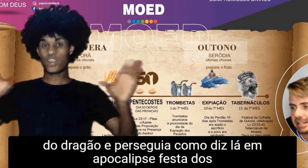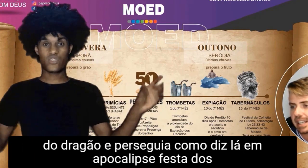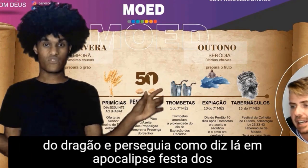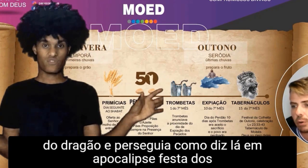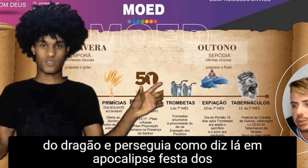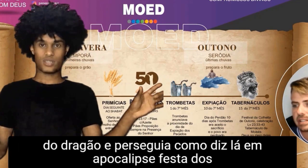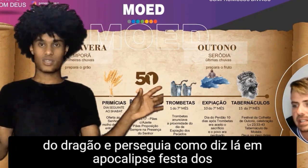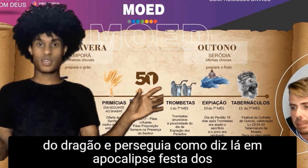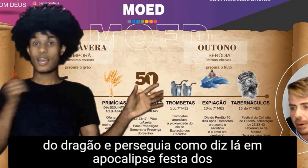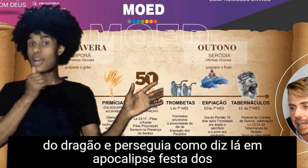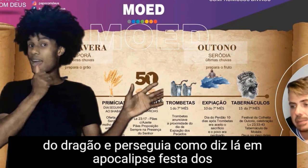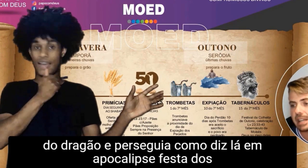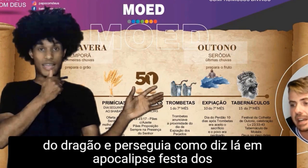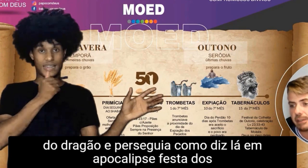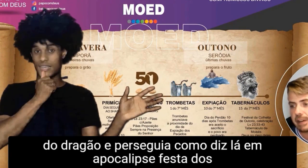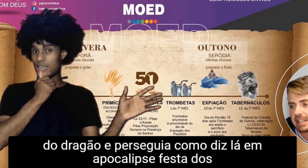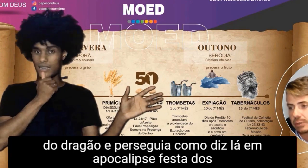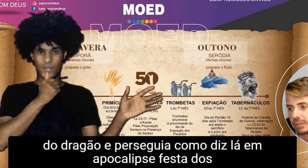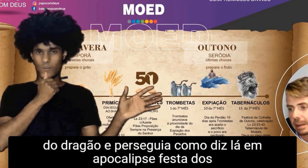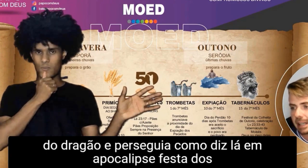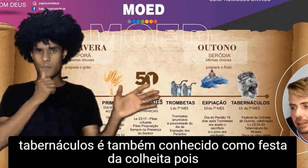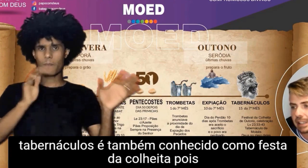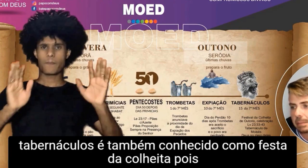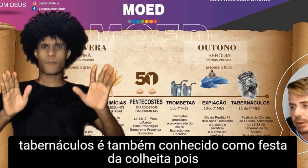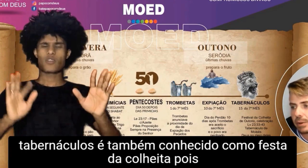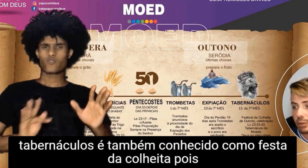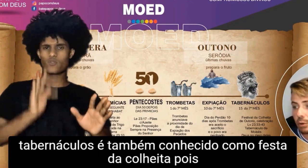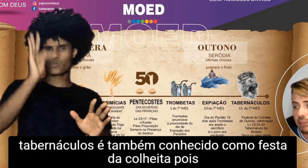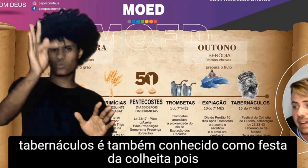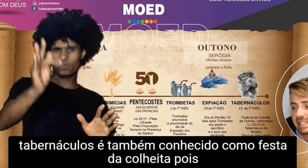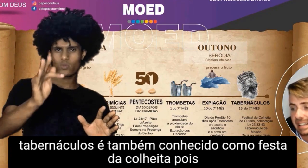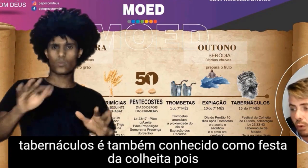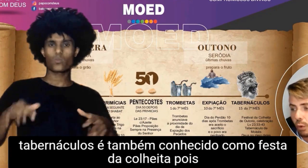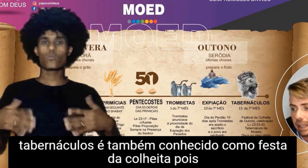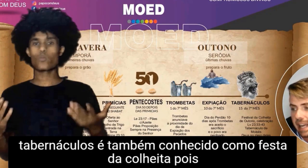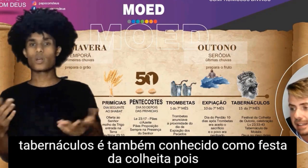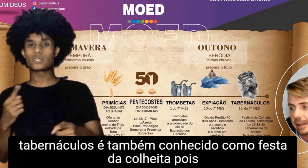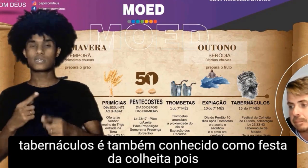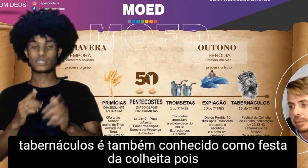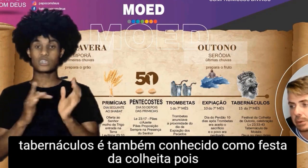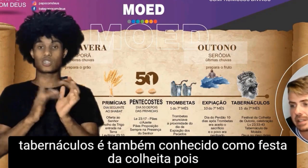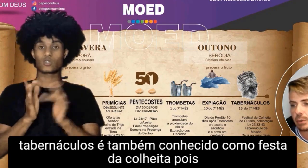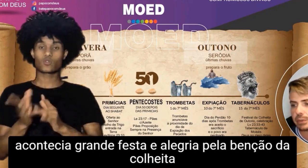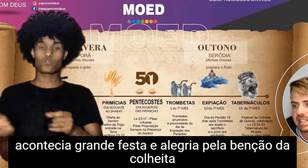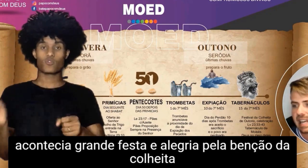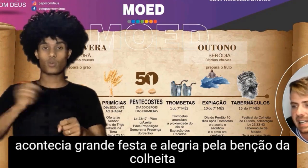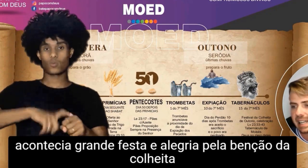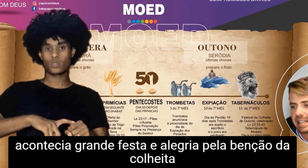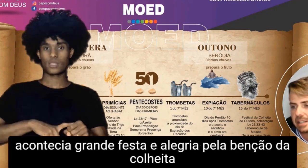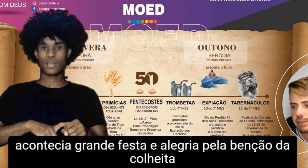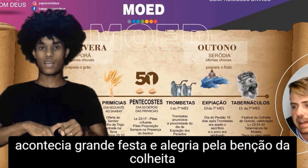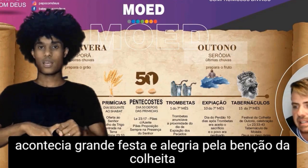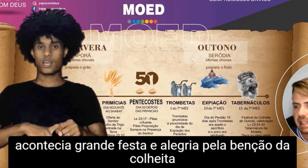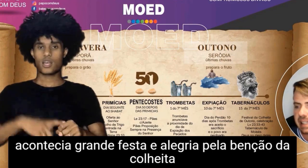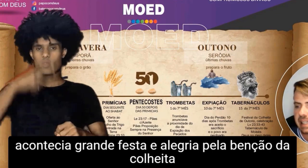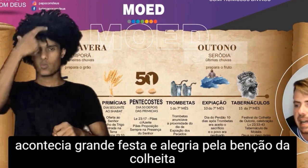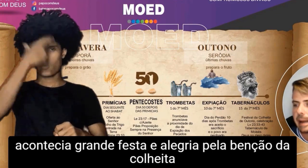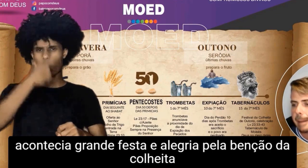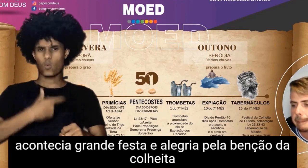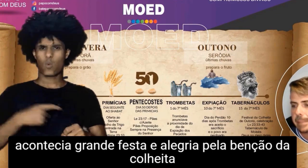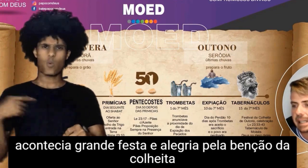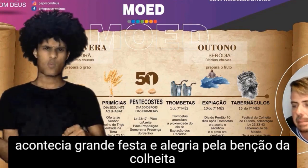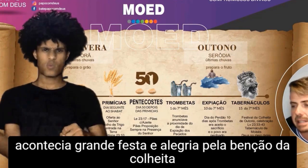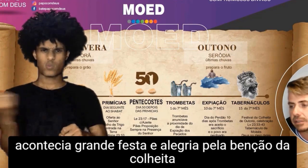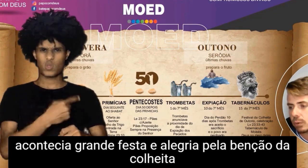que perseguia, como diz lá em Apocalipse. Festa dos tabernáculos é também conhecido como festa da colheita, pois acontecia grande festa e